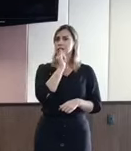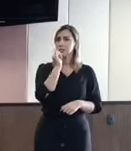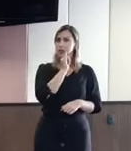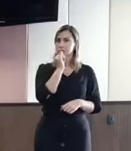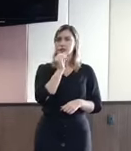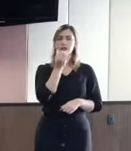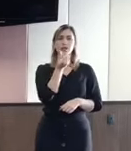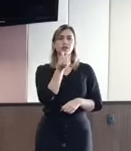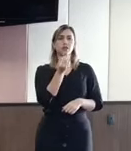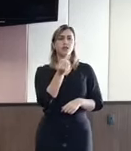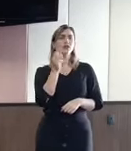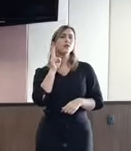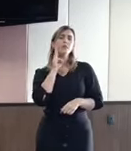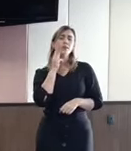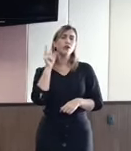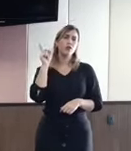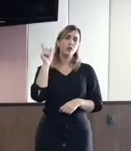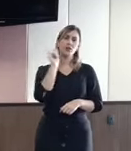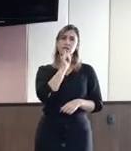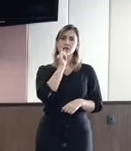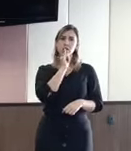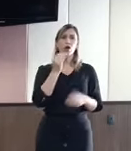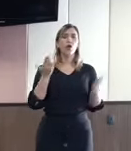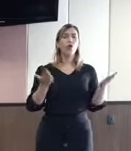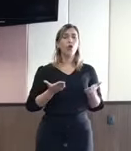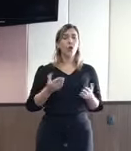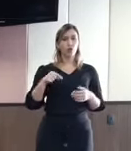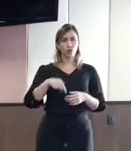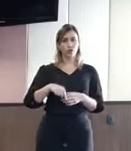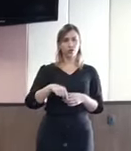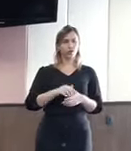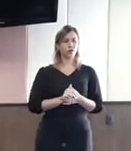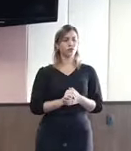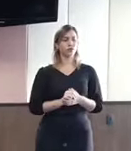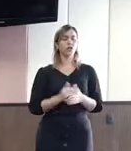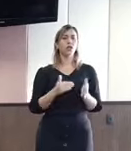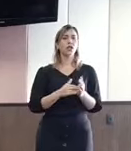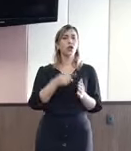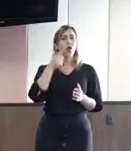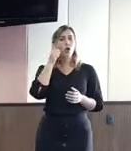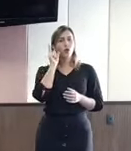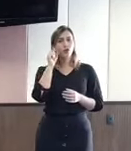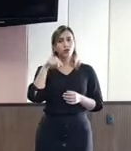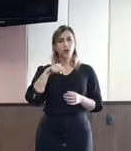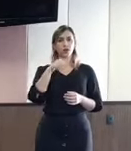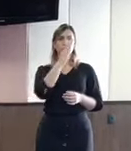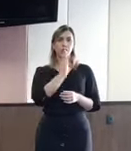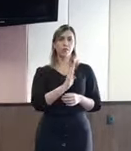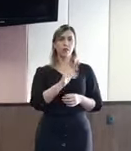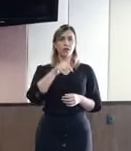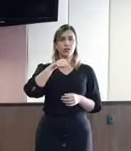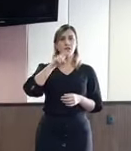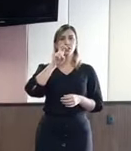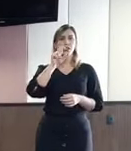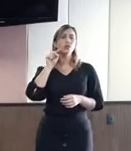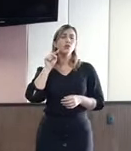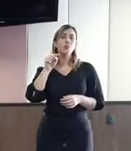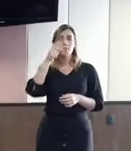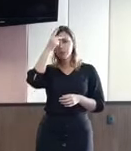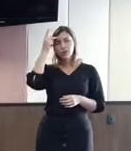60 milhões de habitantes, nós temos hoje, até ontem, dia 25, 75 mil pessoas infectadas. A gente